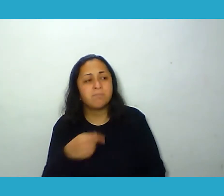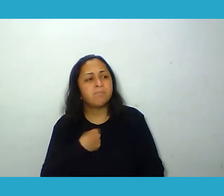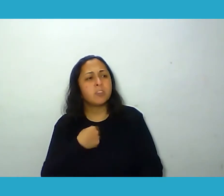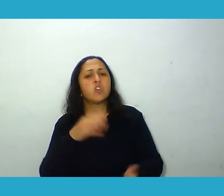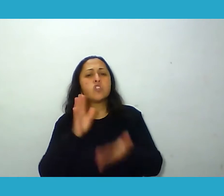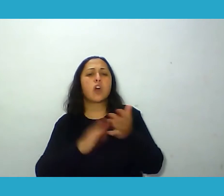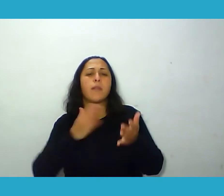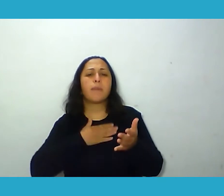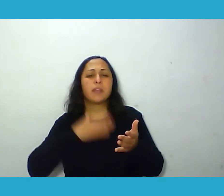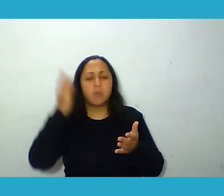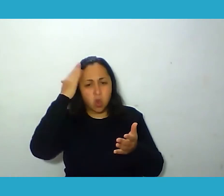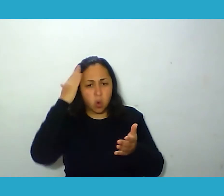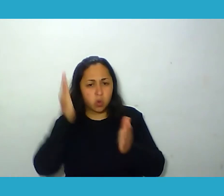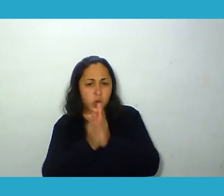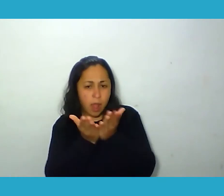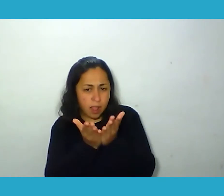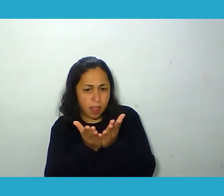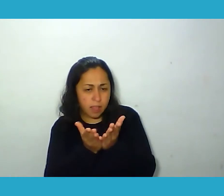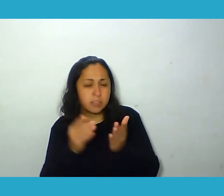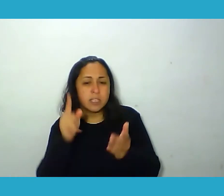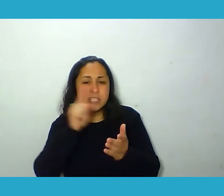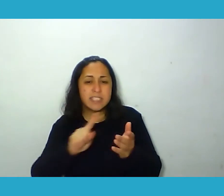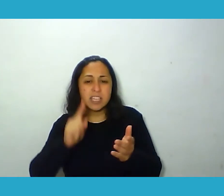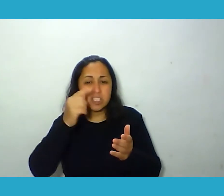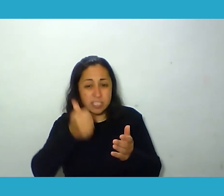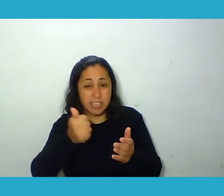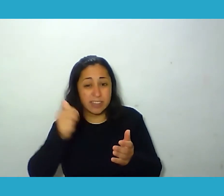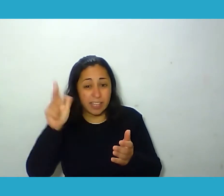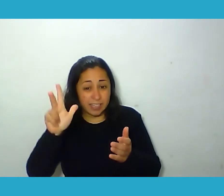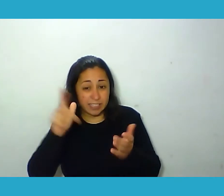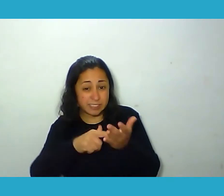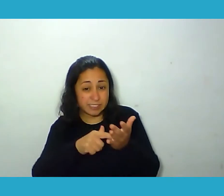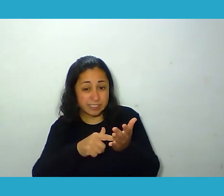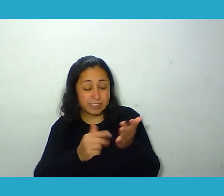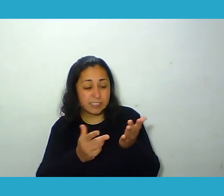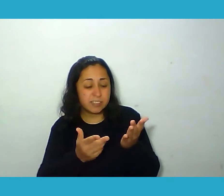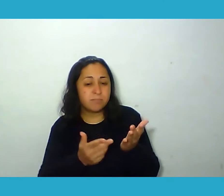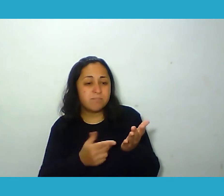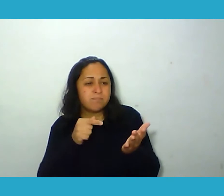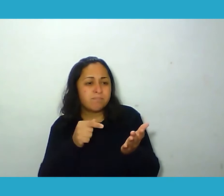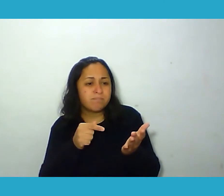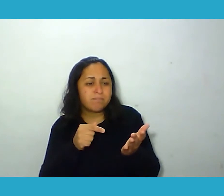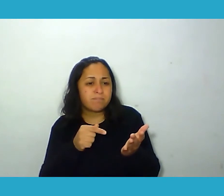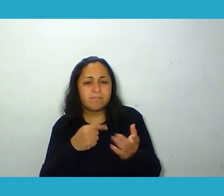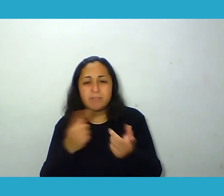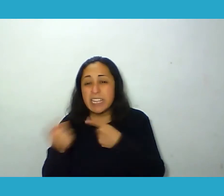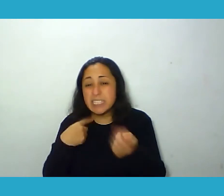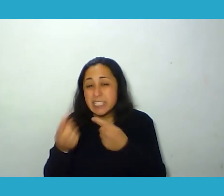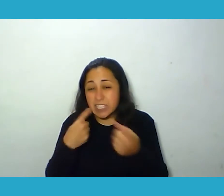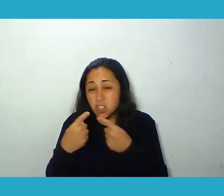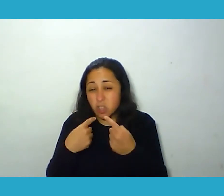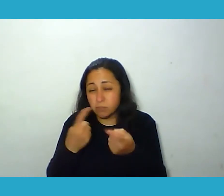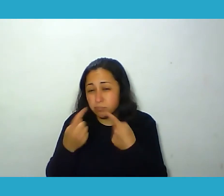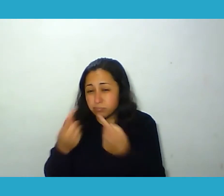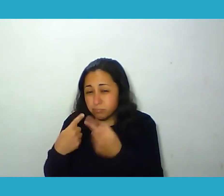al patrimonio cultural del Valle de Punilla. Cita la obra y la página 163 a la que hace referencia. Nota que proviene de un censo del año